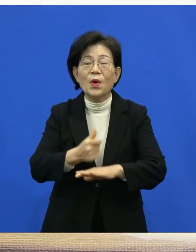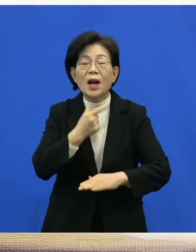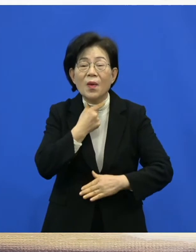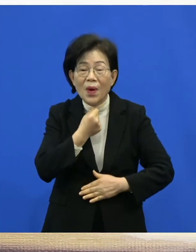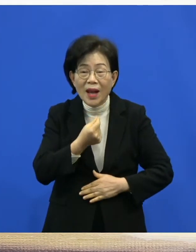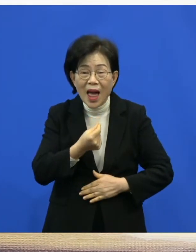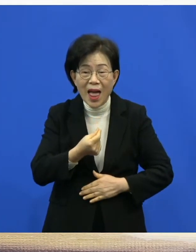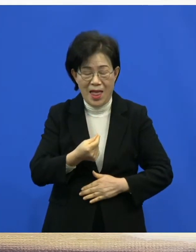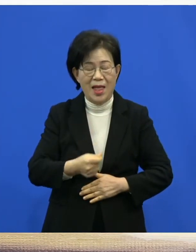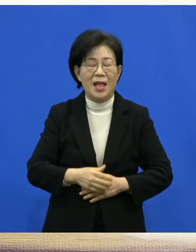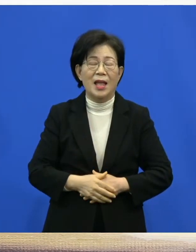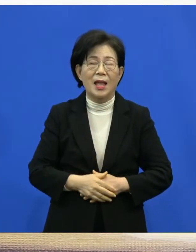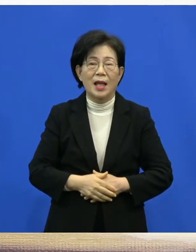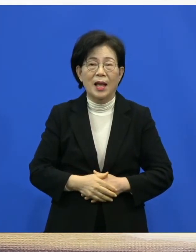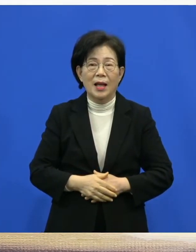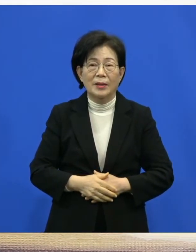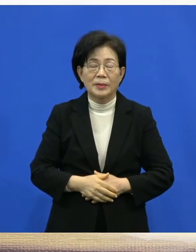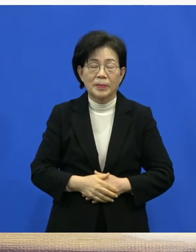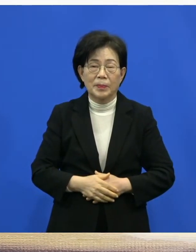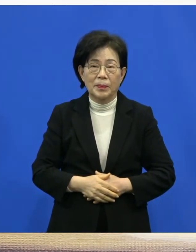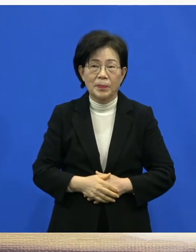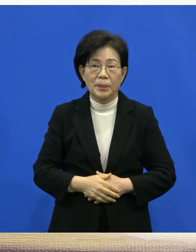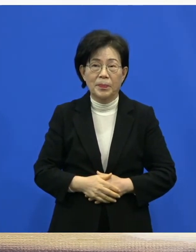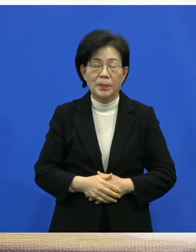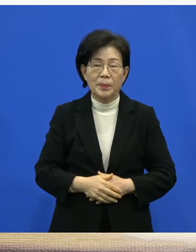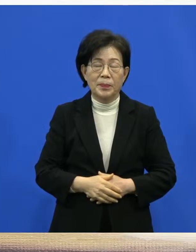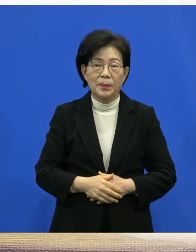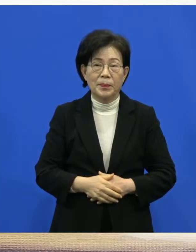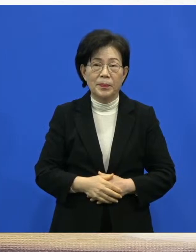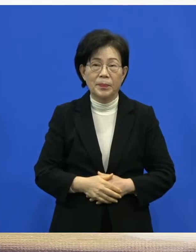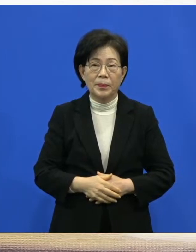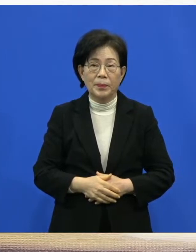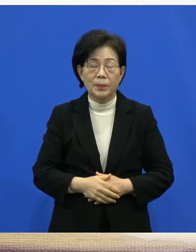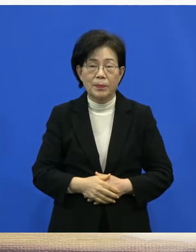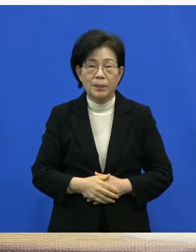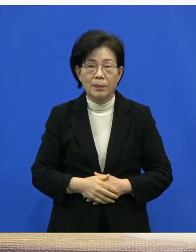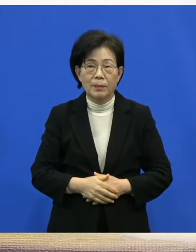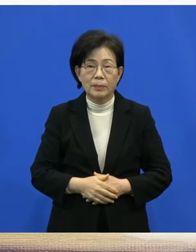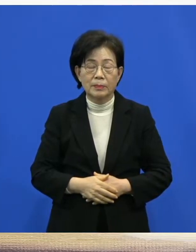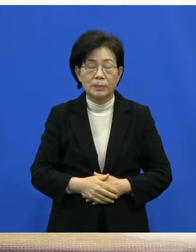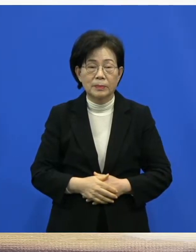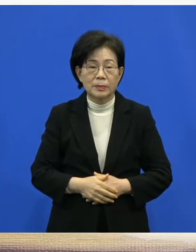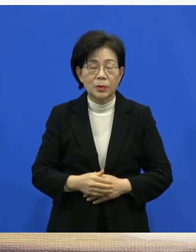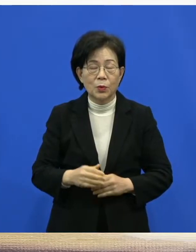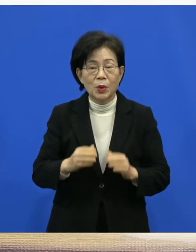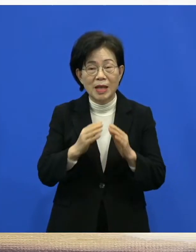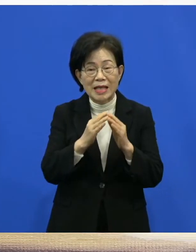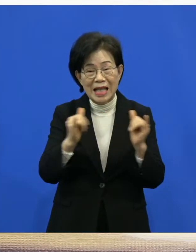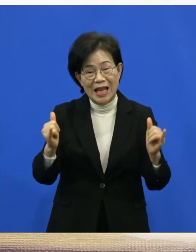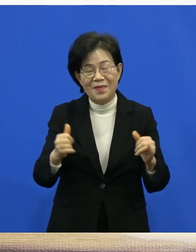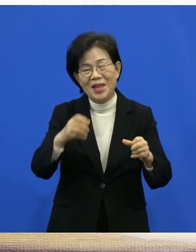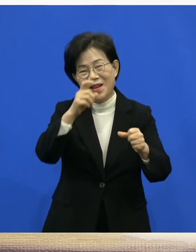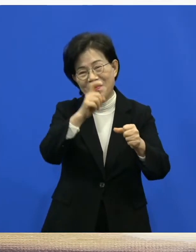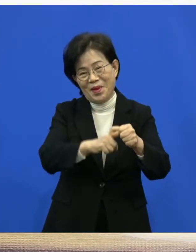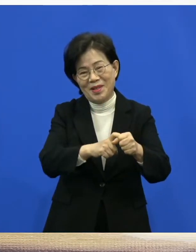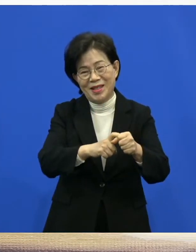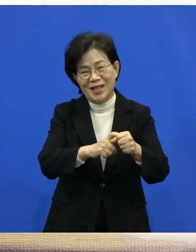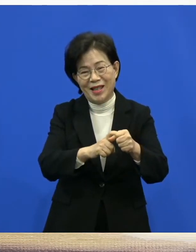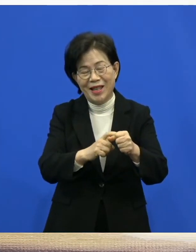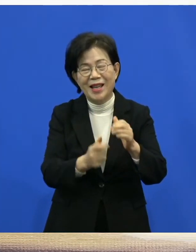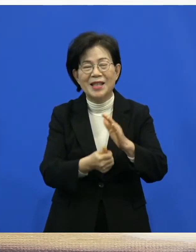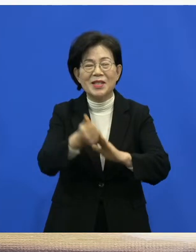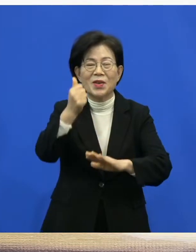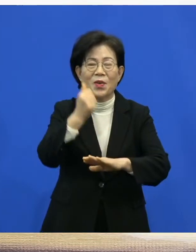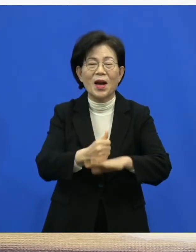누구나 성공을 꿈꾸고 누구나 정상을 바라보죠. 그게 우리의 인생의 목표잖아요.